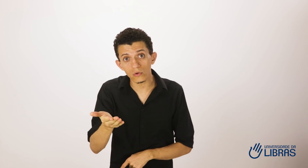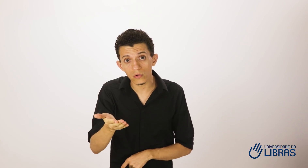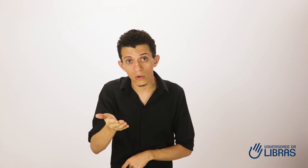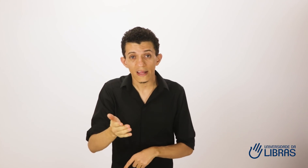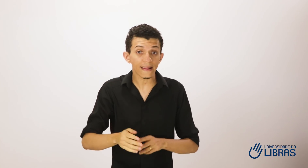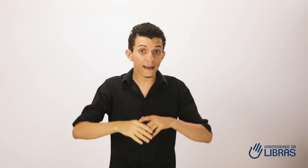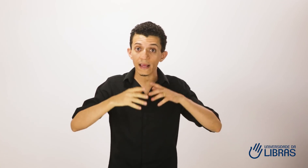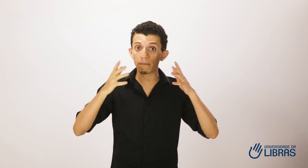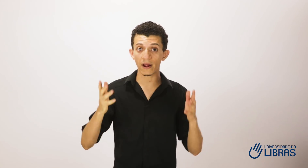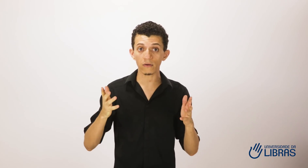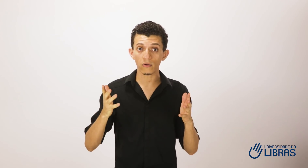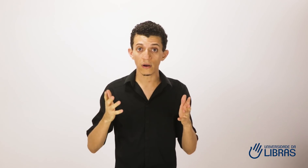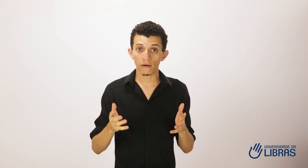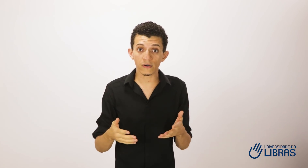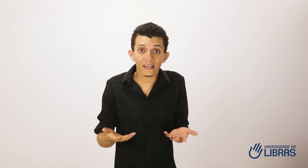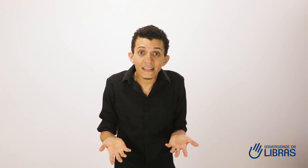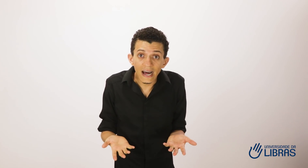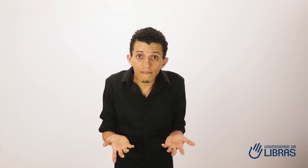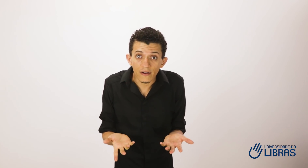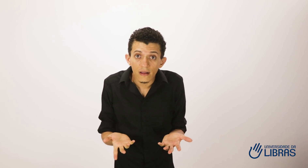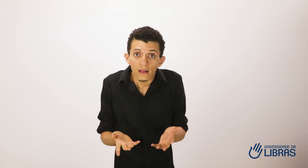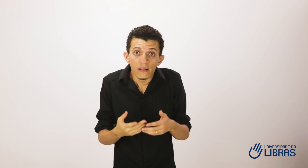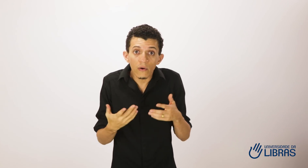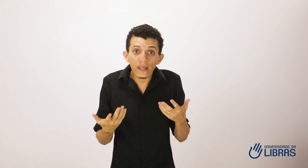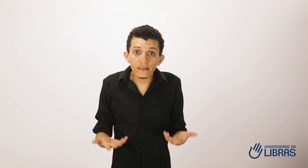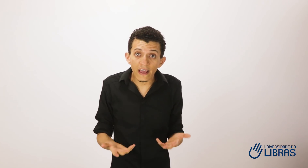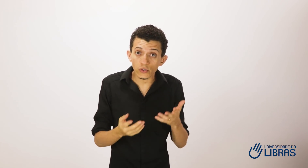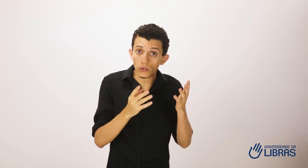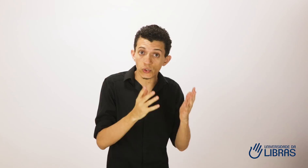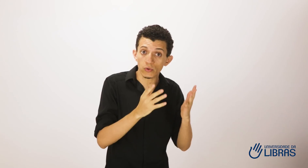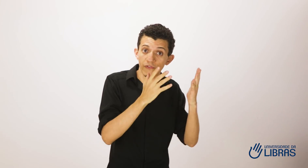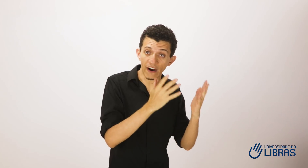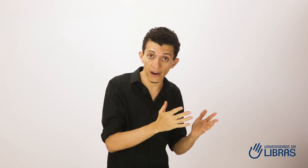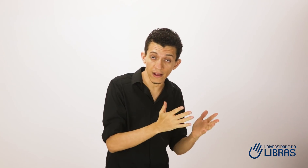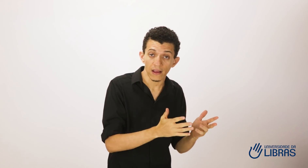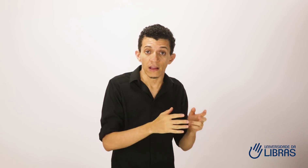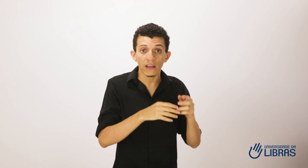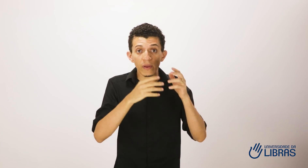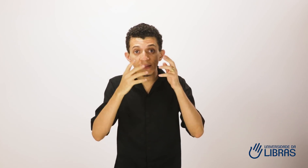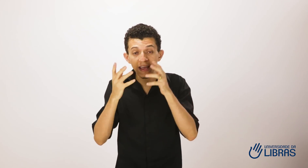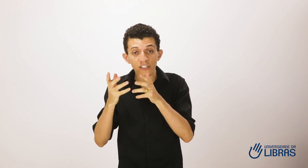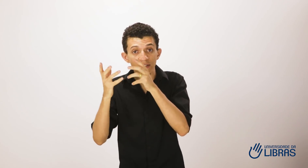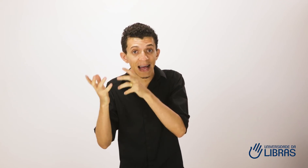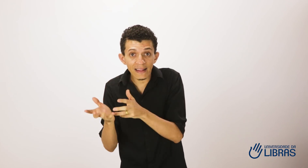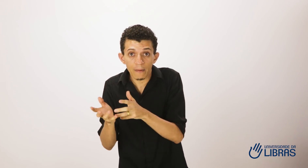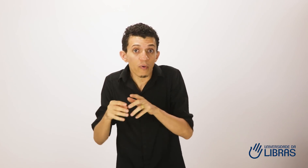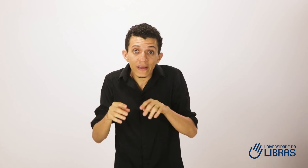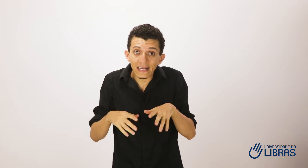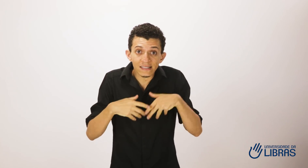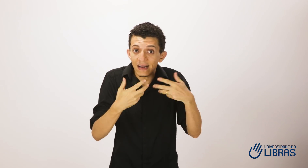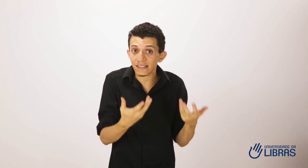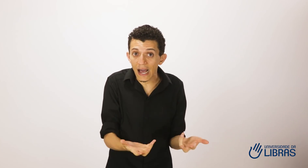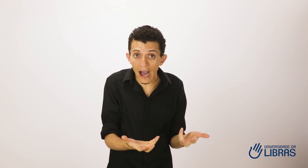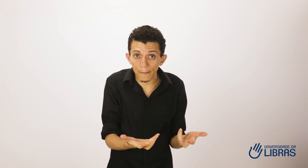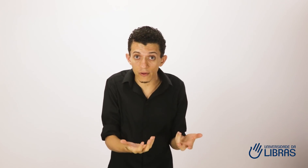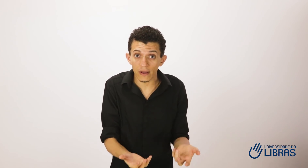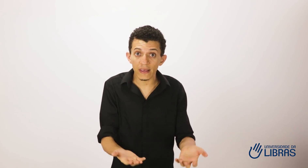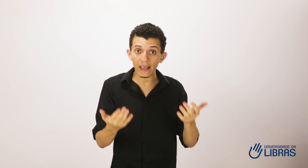surdo, dá aquele branco, você trava, não entende o que o surdo fala, não entende nada, porque ele sinaliza rápido. E ainda